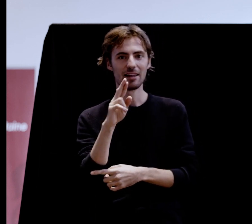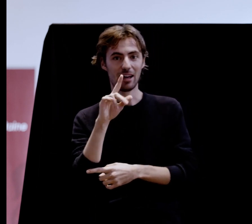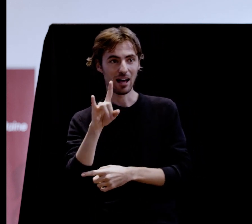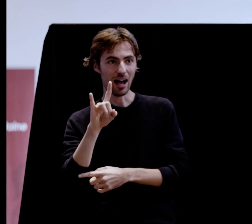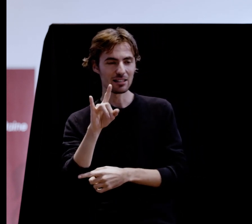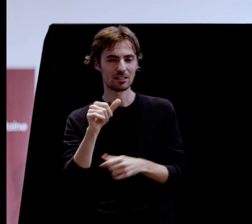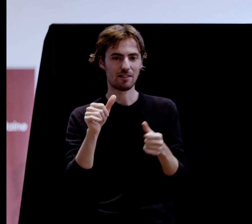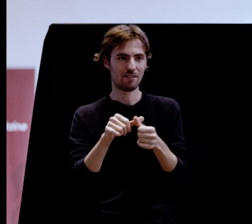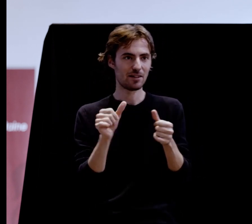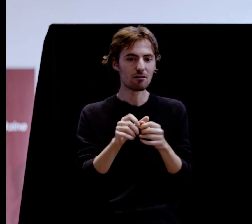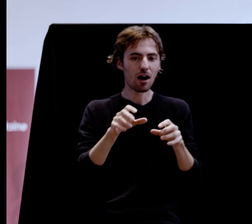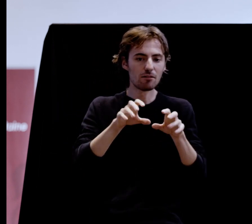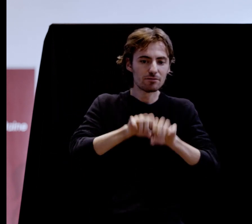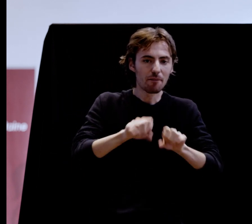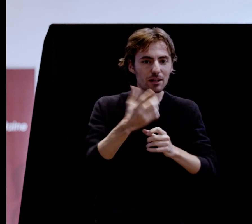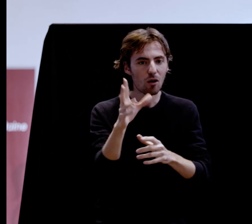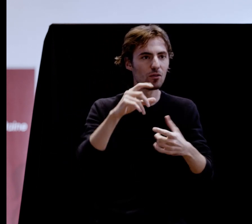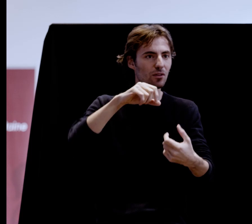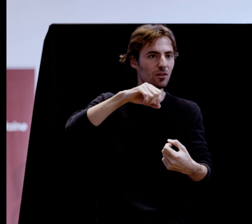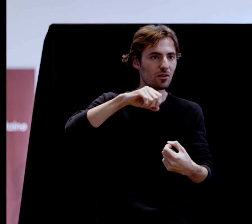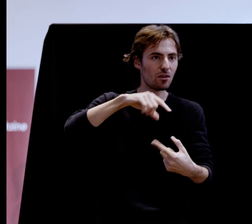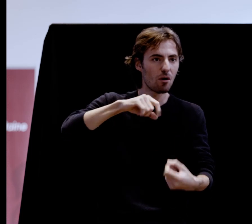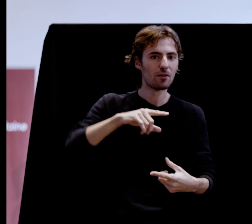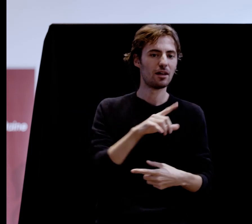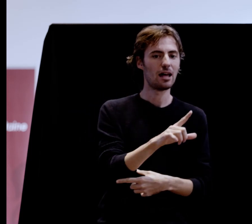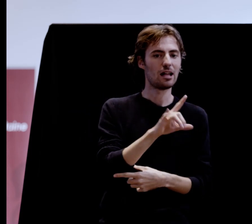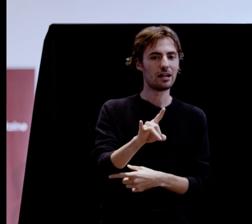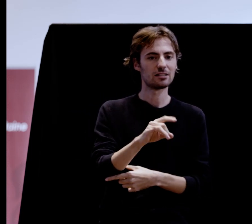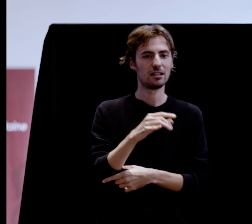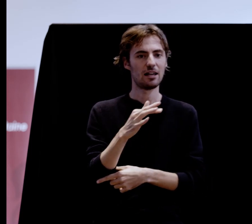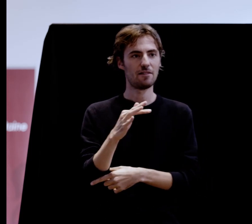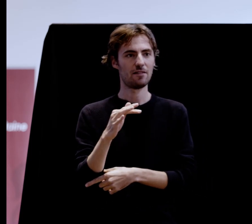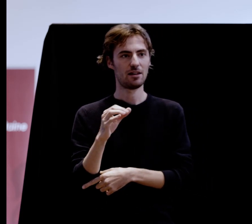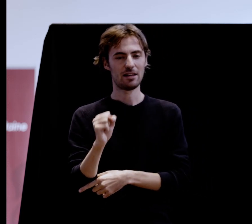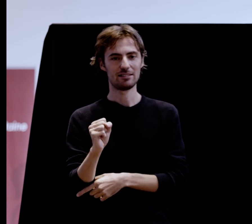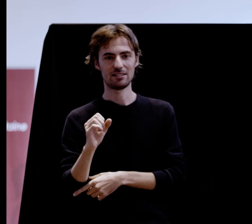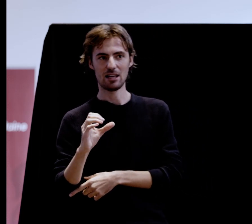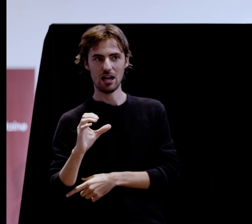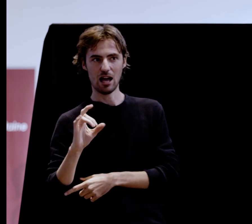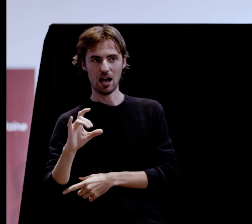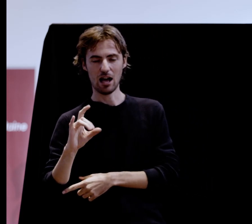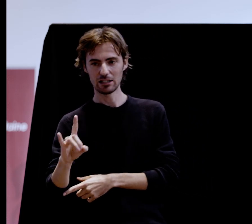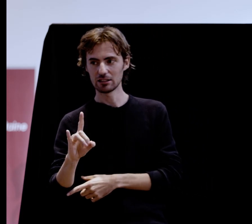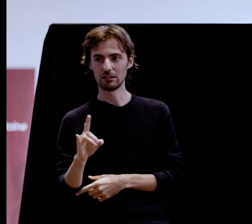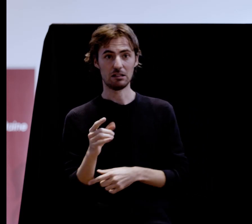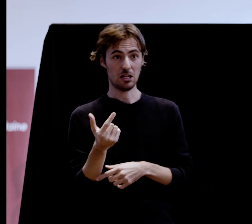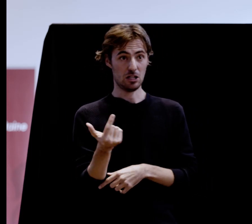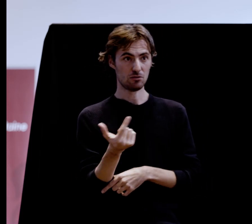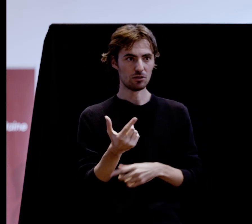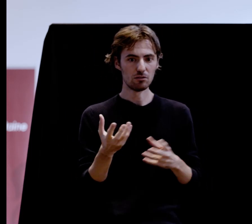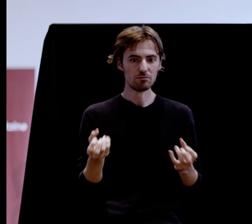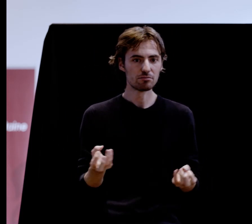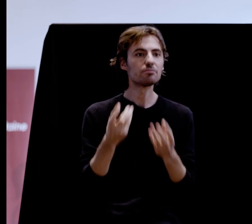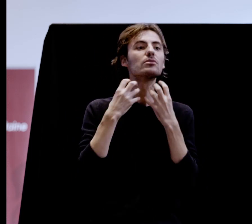fabrique d'autres hormones, LH et FSH, et ces LH et FSH stimulent les